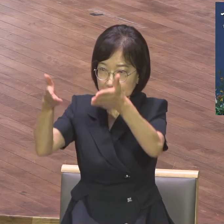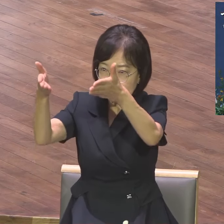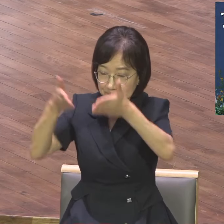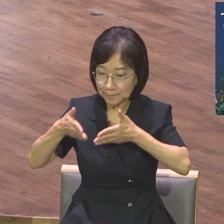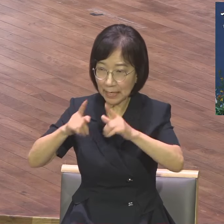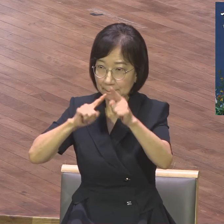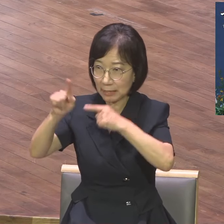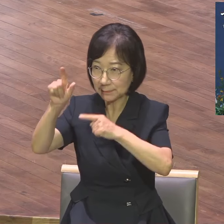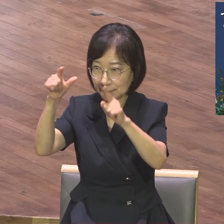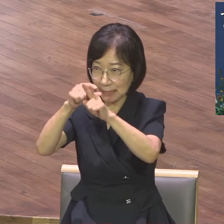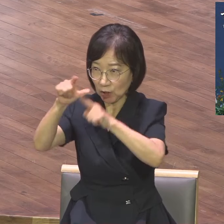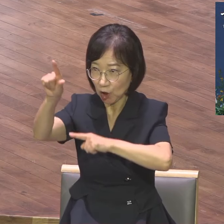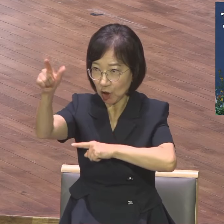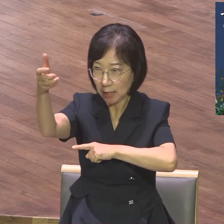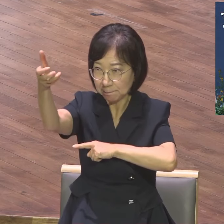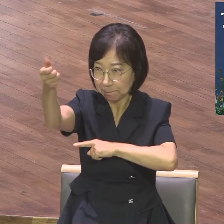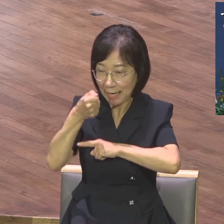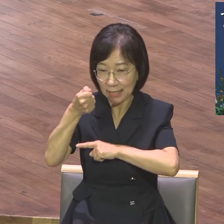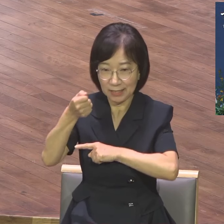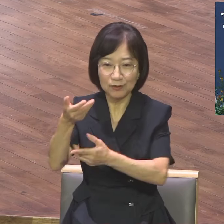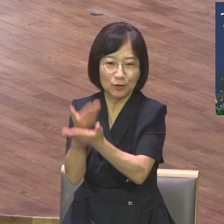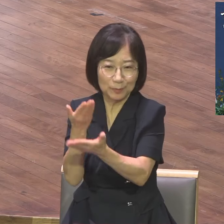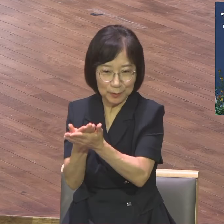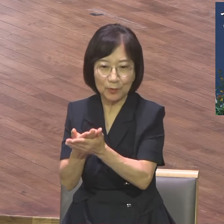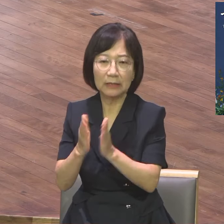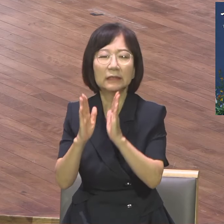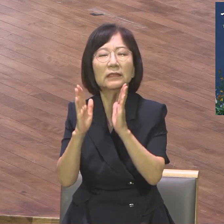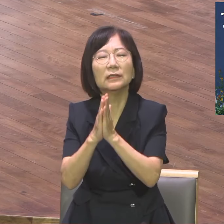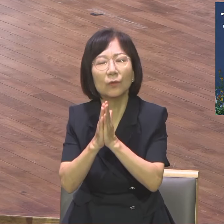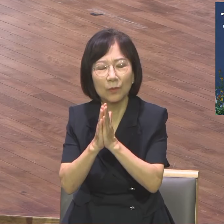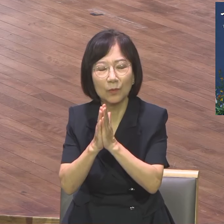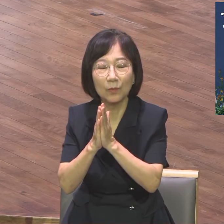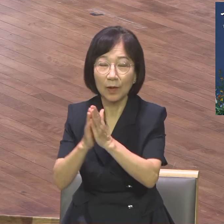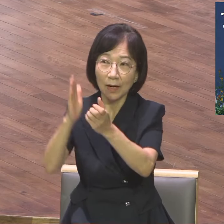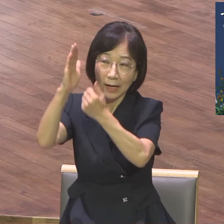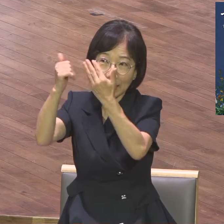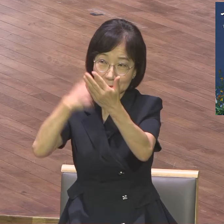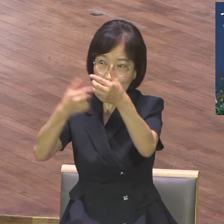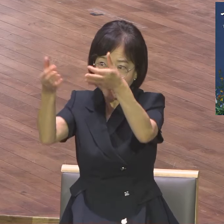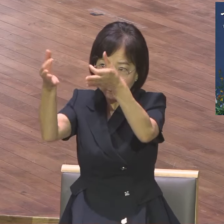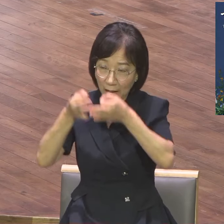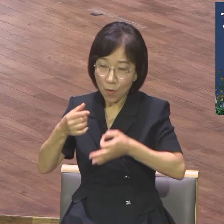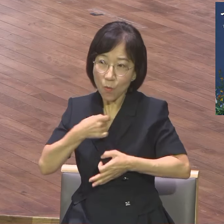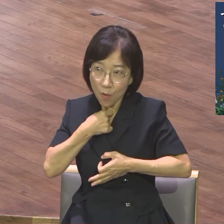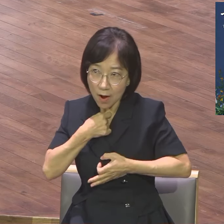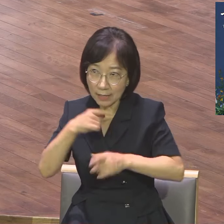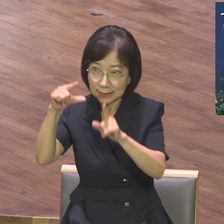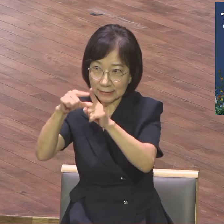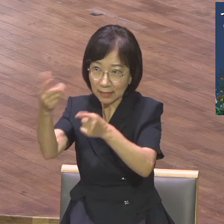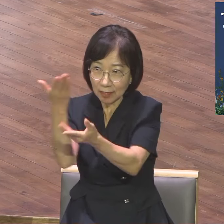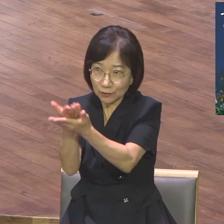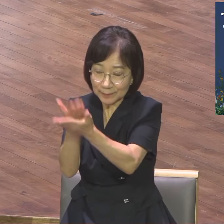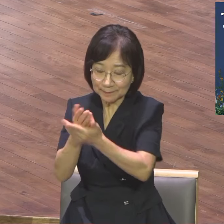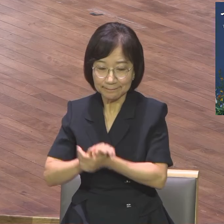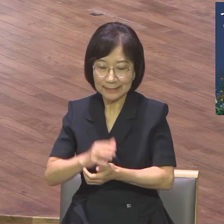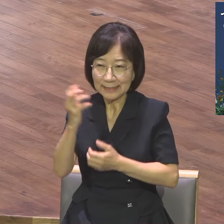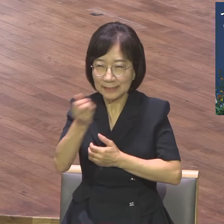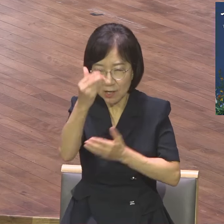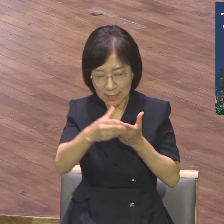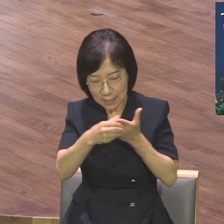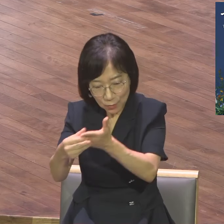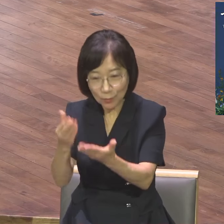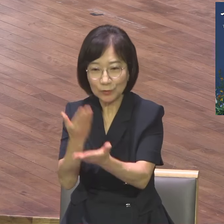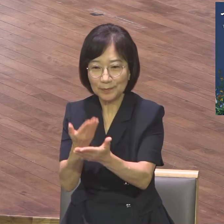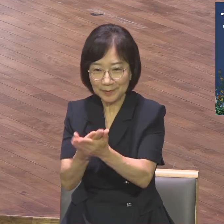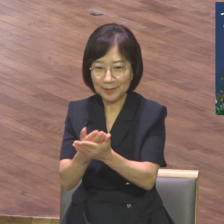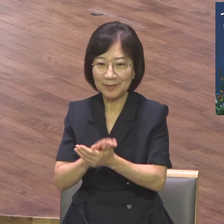이 말이 무슨 말이요? 내 생각을 제하시고 하나님 생각을 내게 주옵소서. 성령이도 받게 하여 주옵소서. 말씀 따라가게 하여